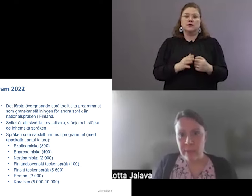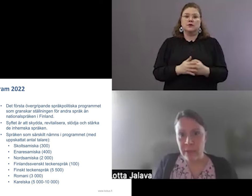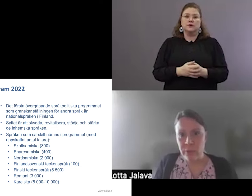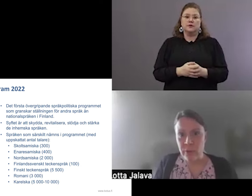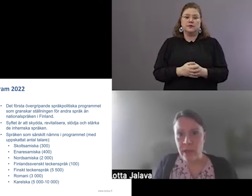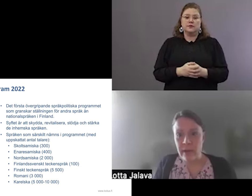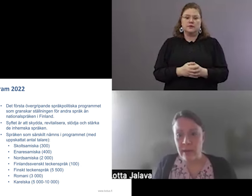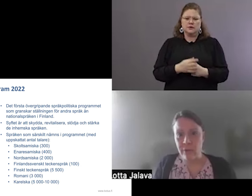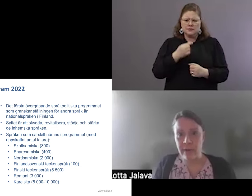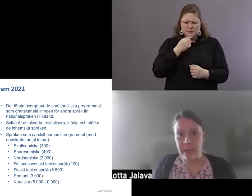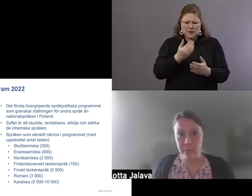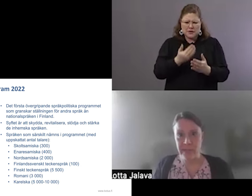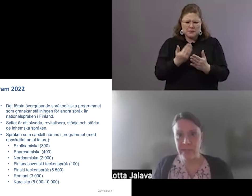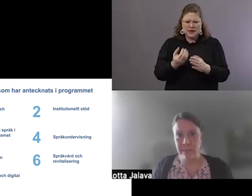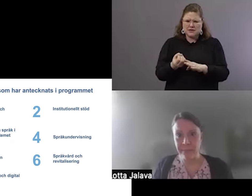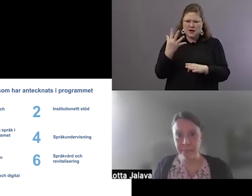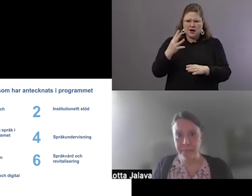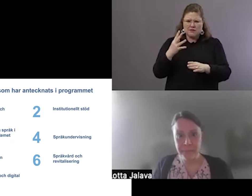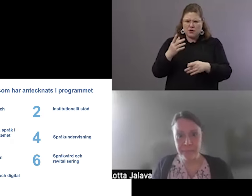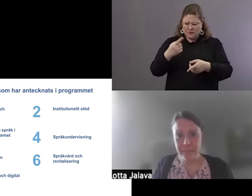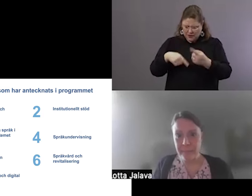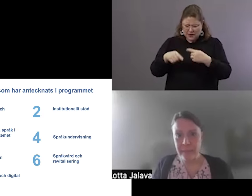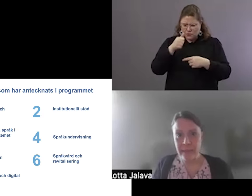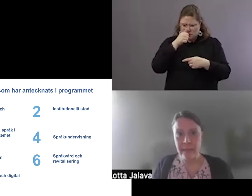Mitähän minulla tapahtuu koko ajan kalvon vaihtumisessa?